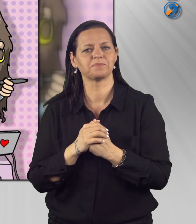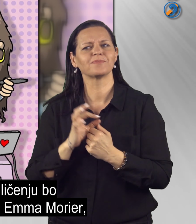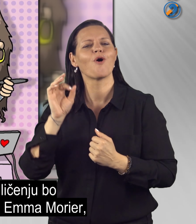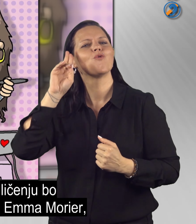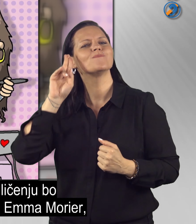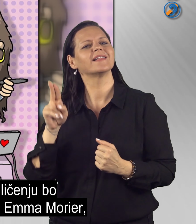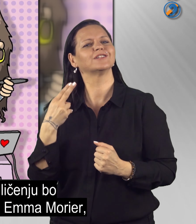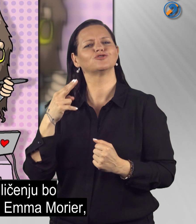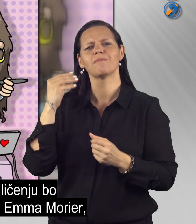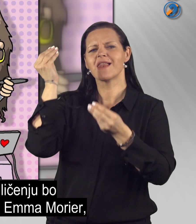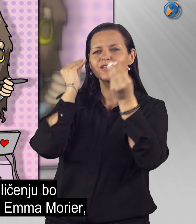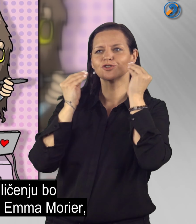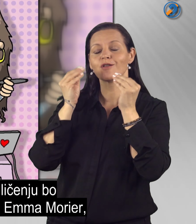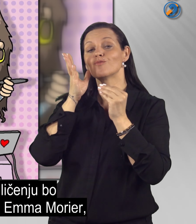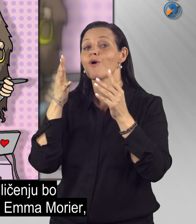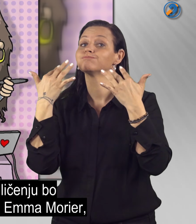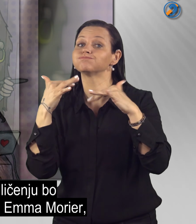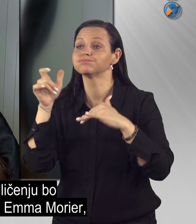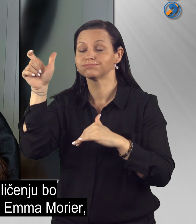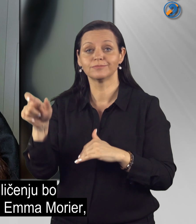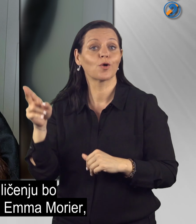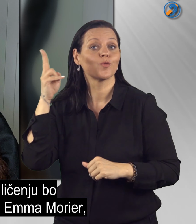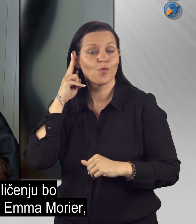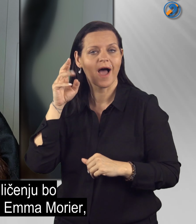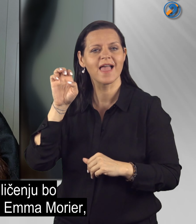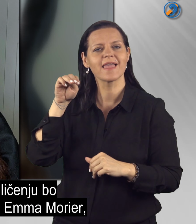O umetniškem ličenju bo pripovedovala gluha Ema Mourier.